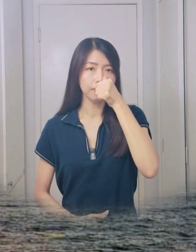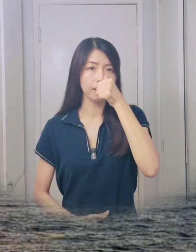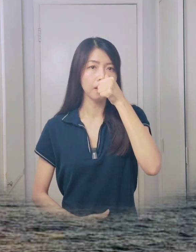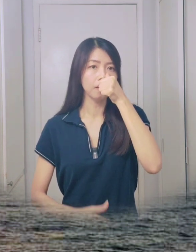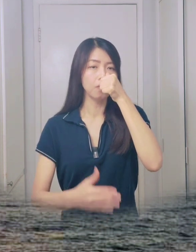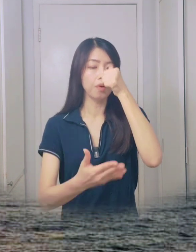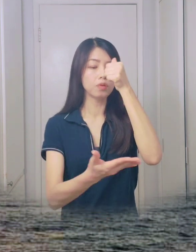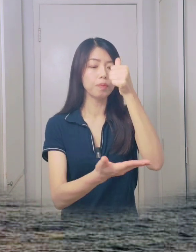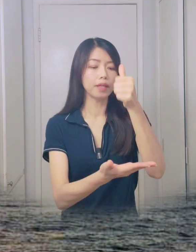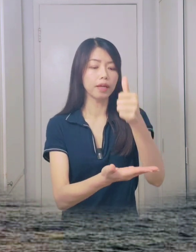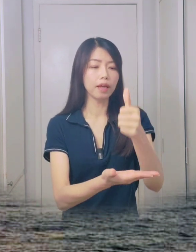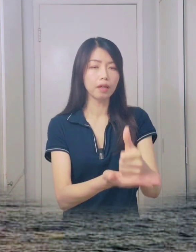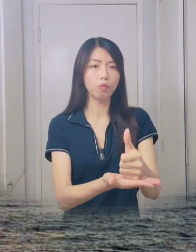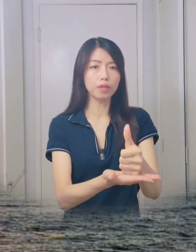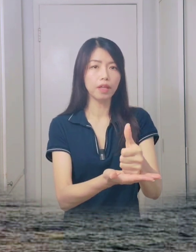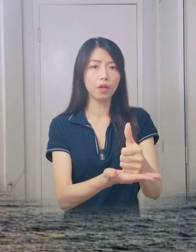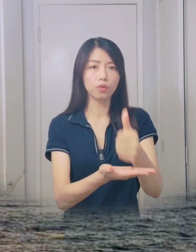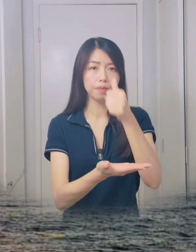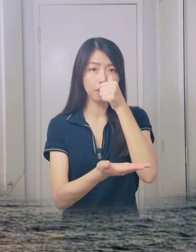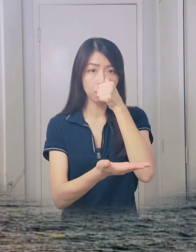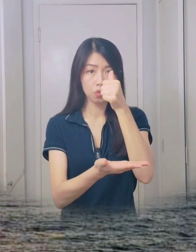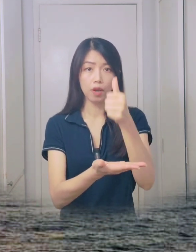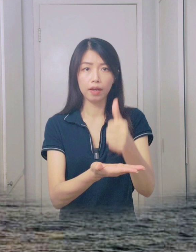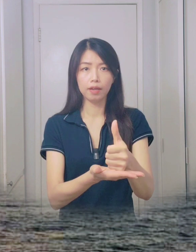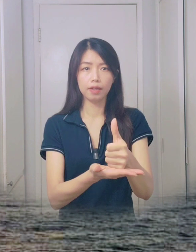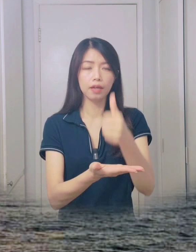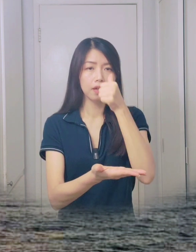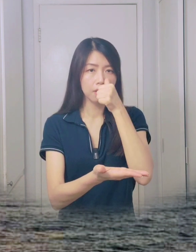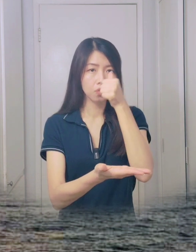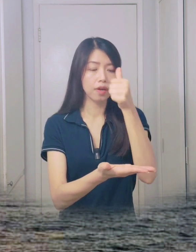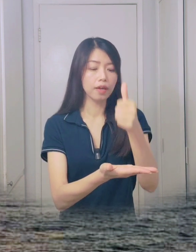옆에 댔다가 왼손 바닥에 엄지를 내려놓으시면